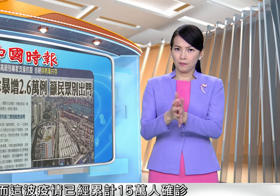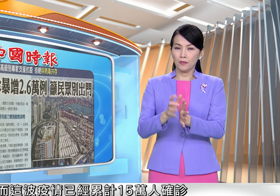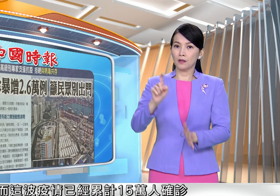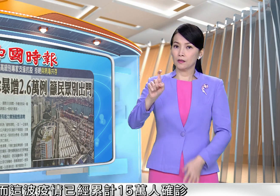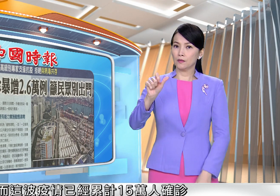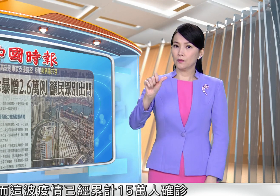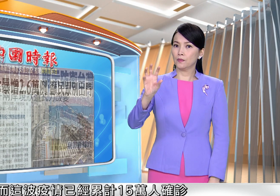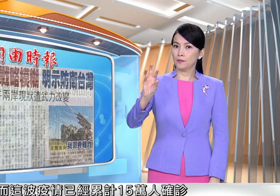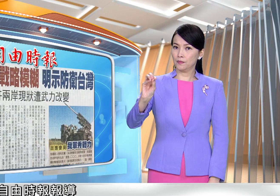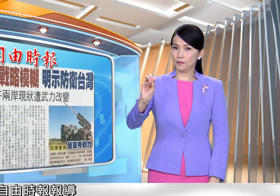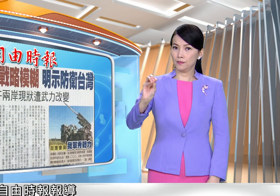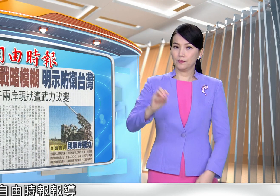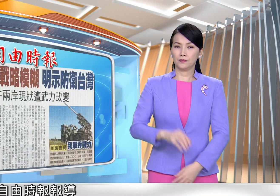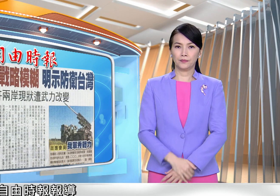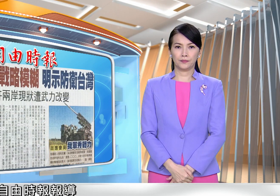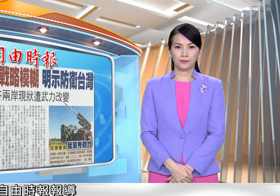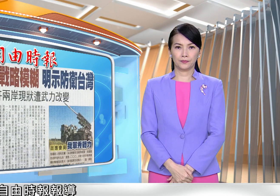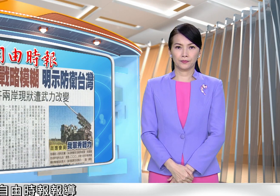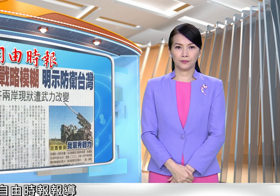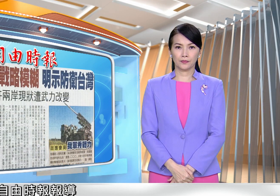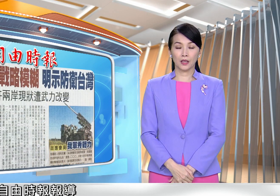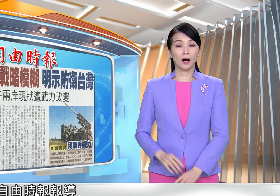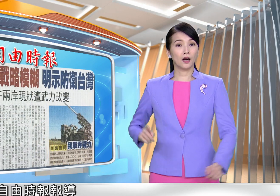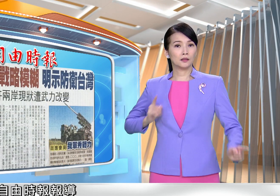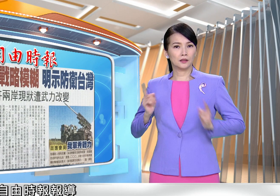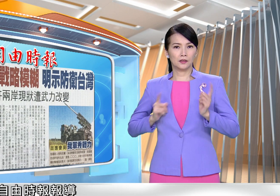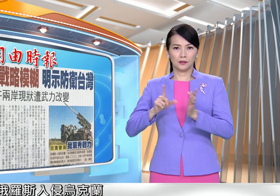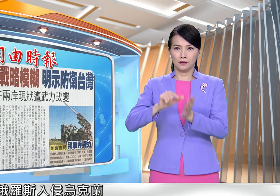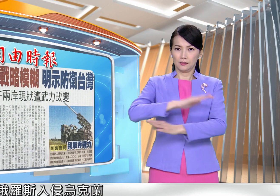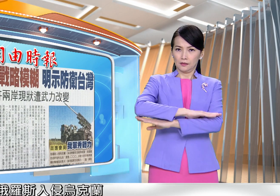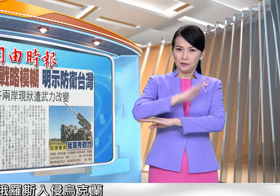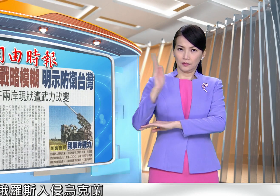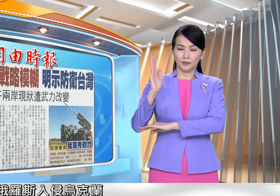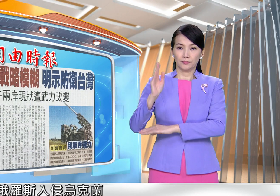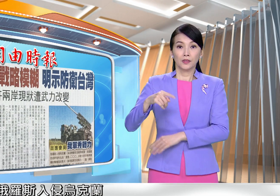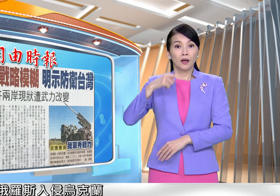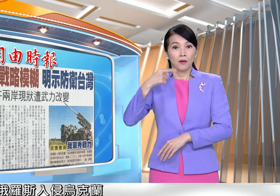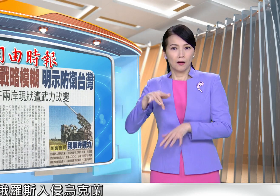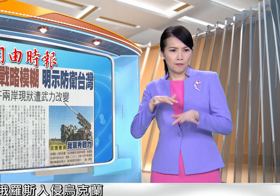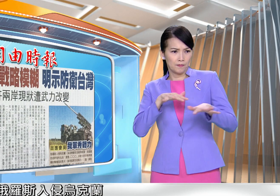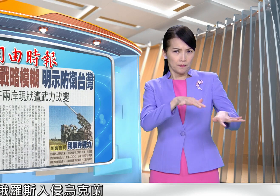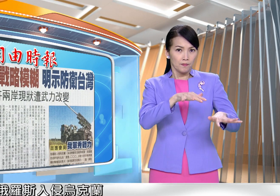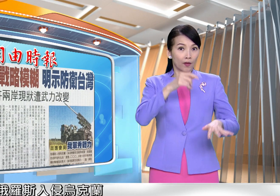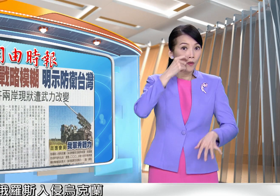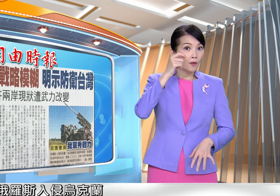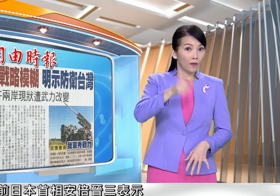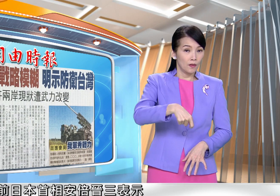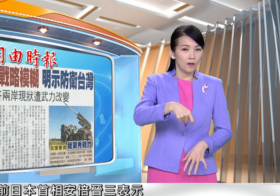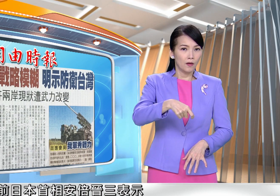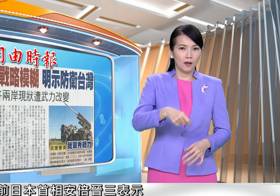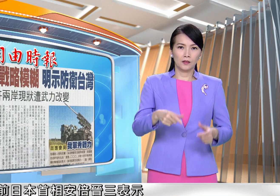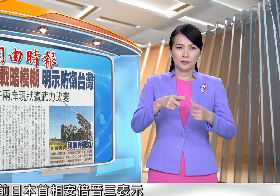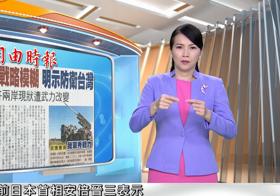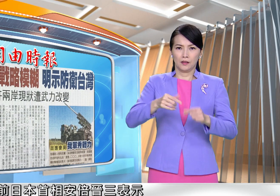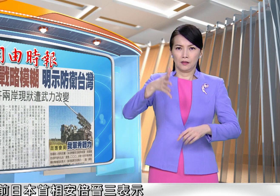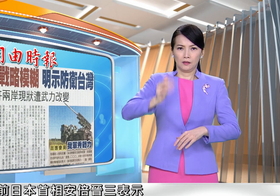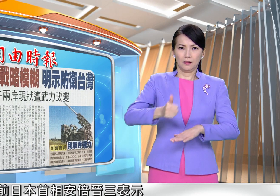再来看到自由时报是报道，俄罗斯入侵乌克兰，前日本首相安倍晋三表